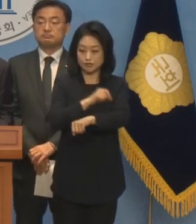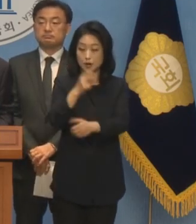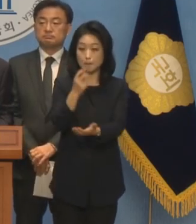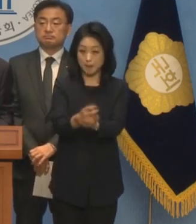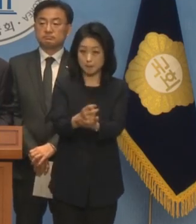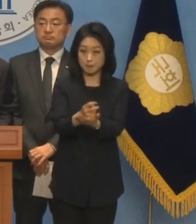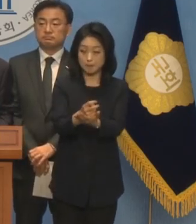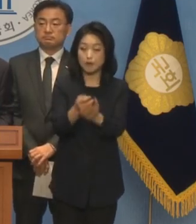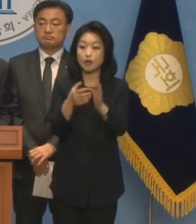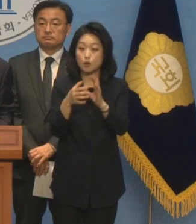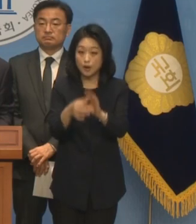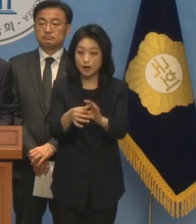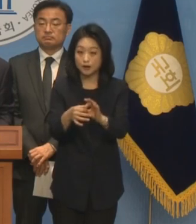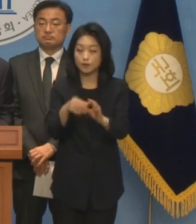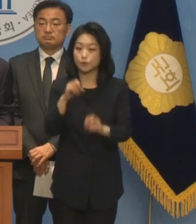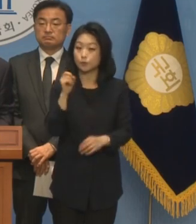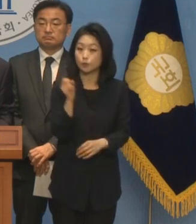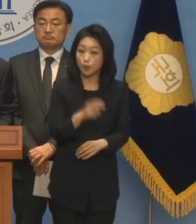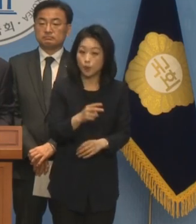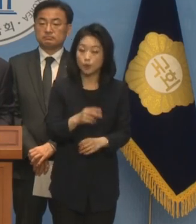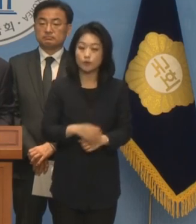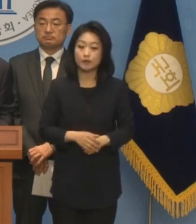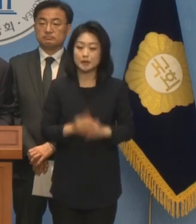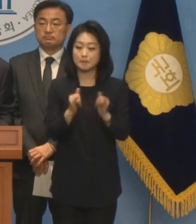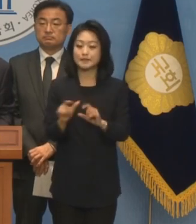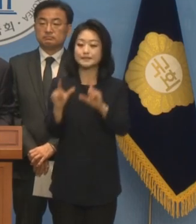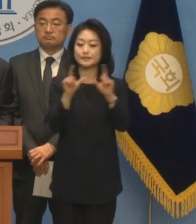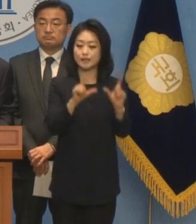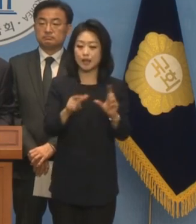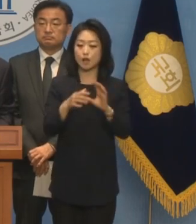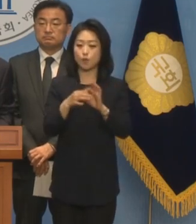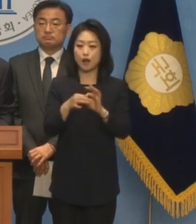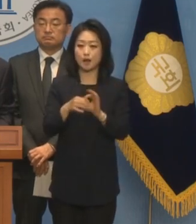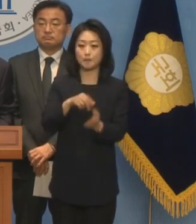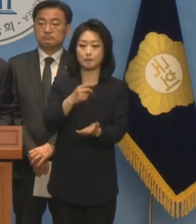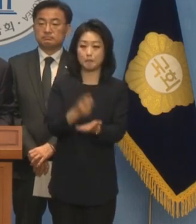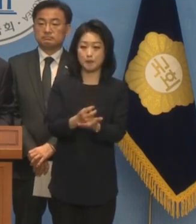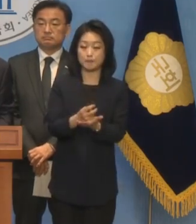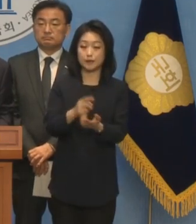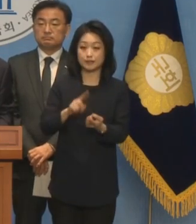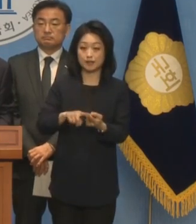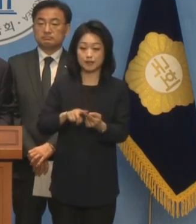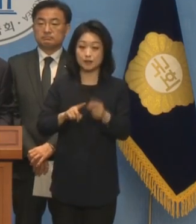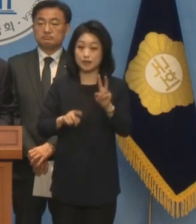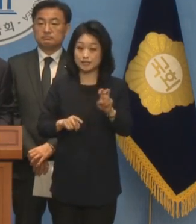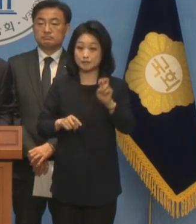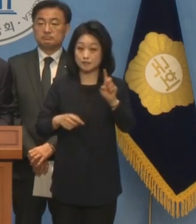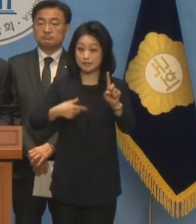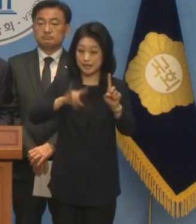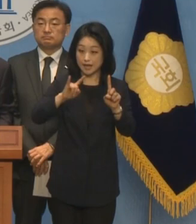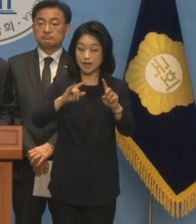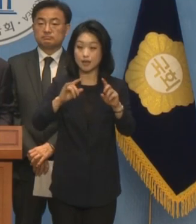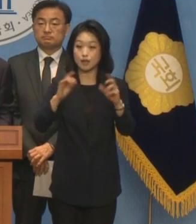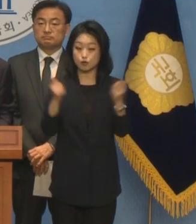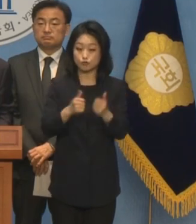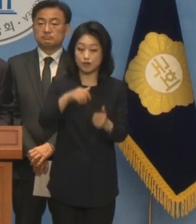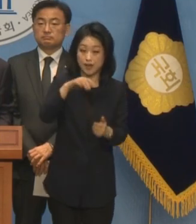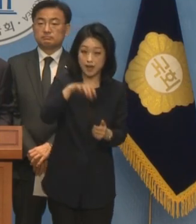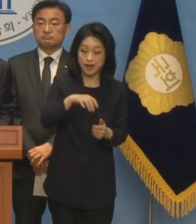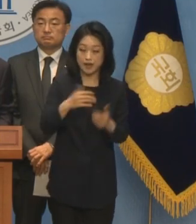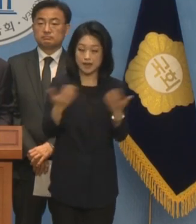비롯한 정치과 취급한 민생 입법에 대해 21대 국회가 그 소임을